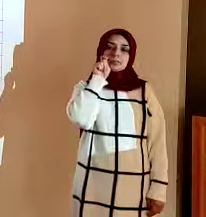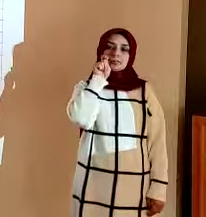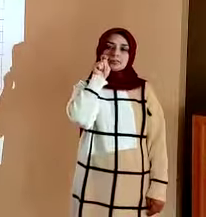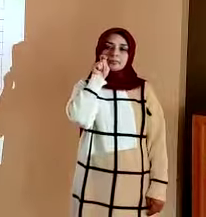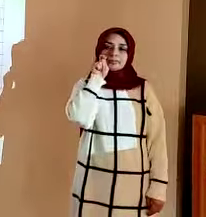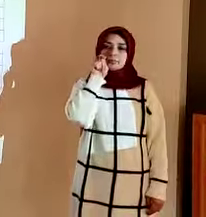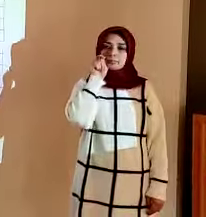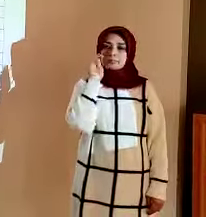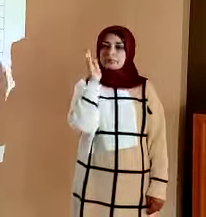Ekim,